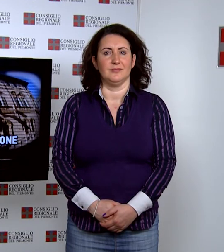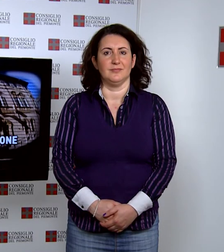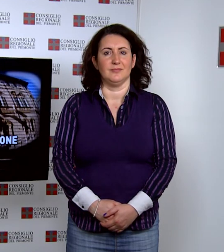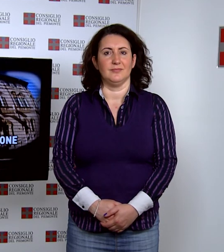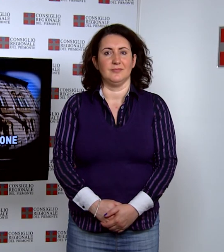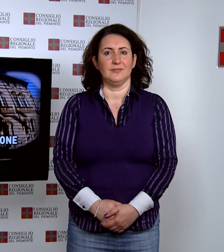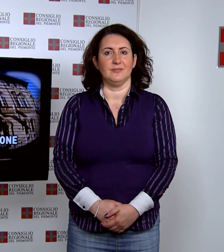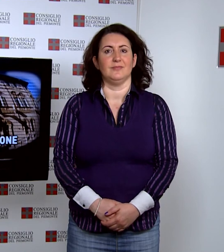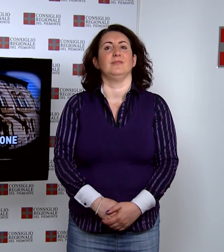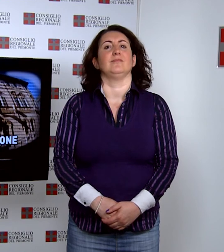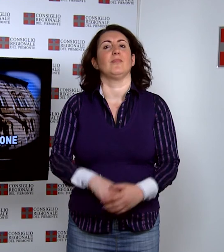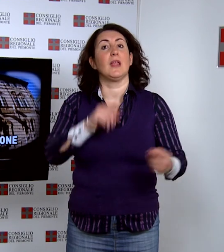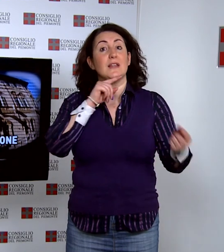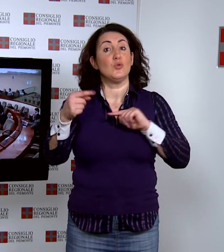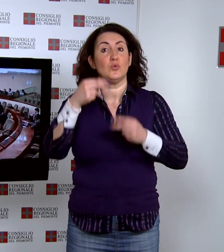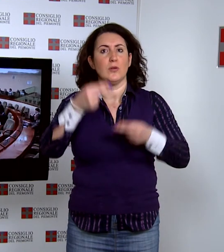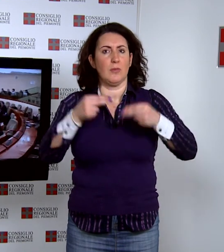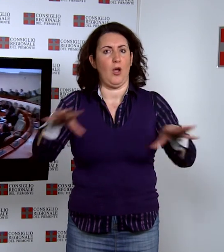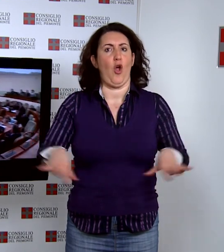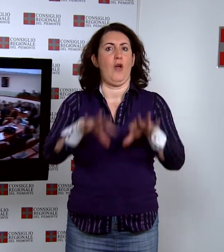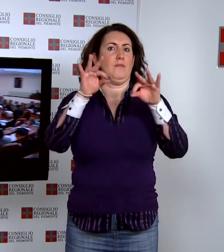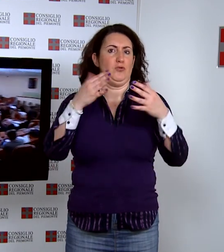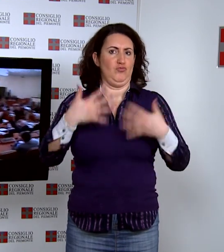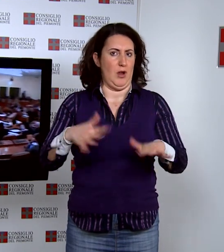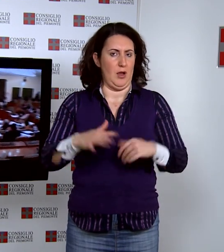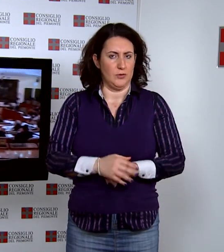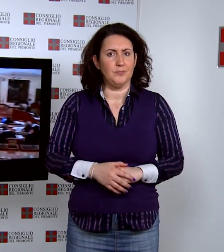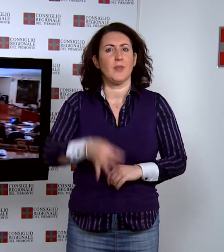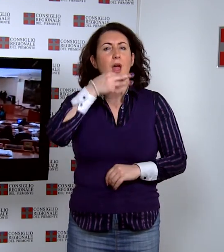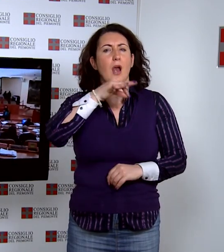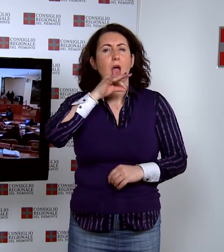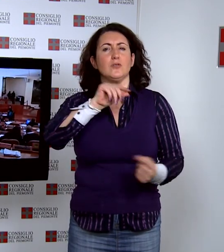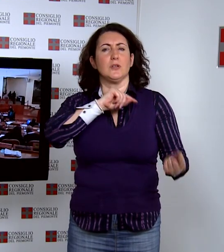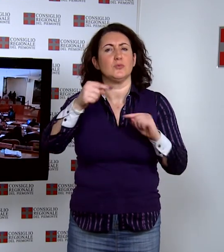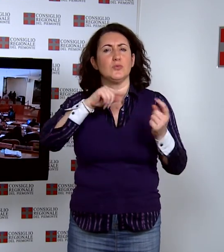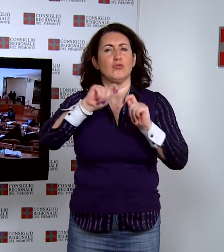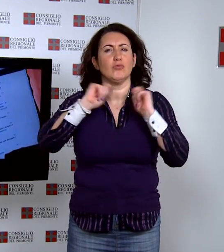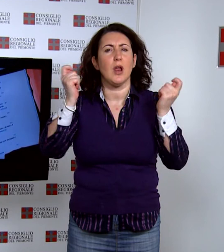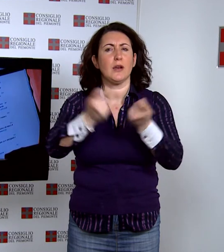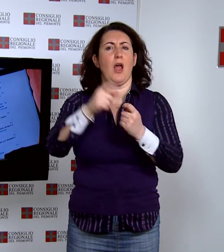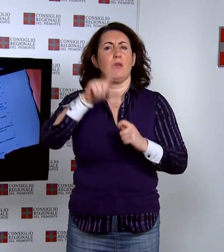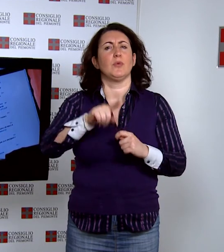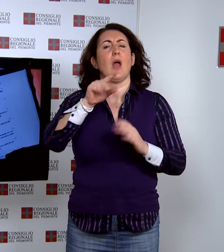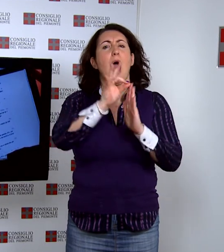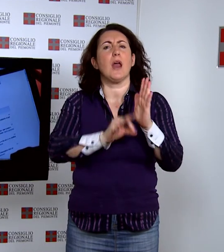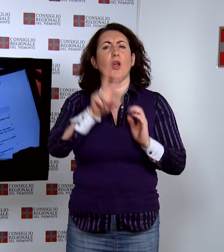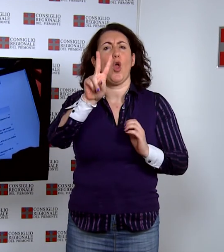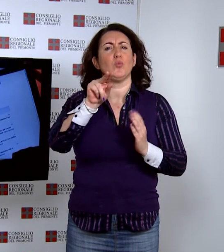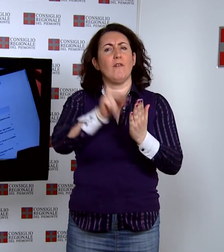Iniziata la discussione sul bilancio. Con le relazioni, la discussione generale e la votazione di due articoli della finanziaria ha preso il